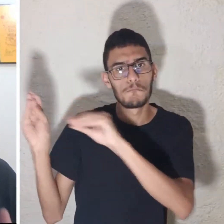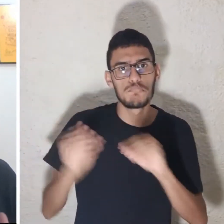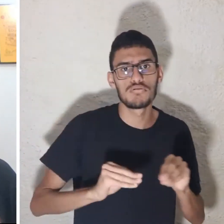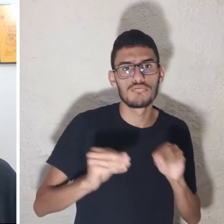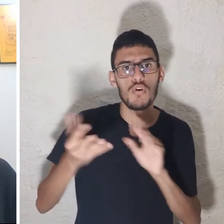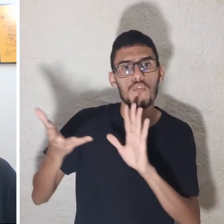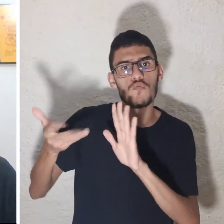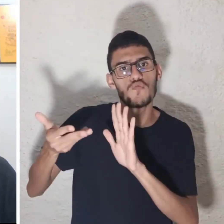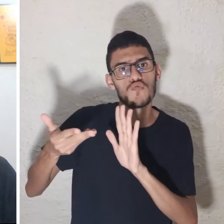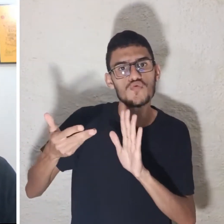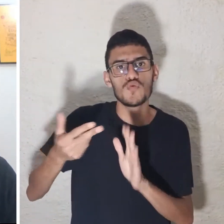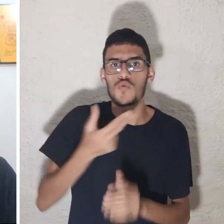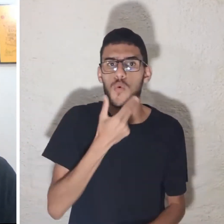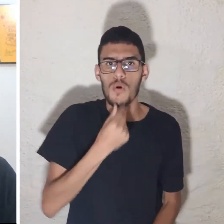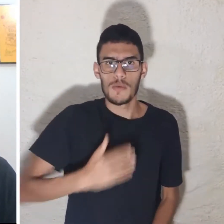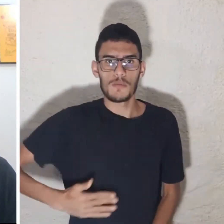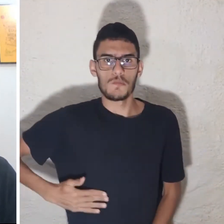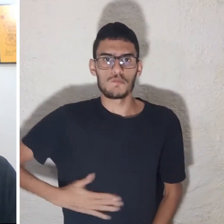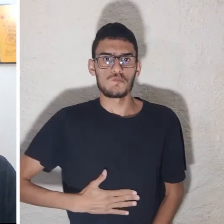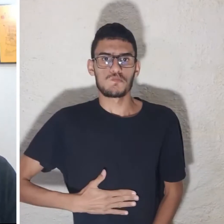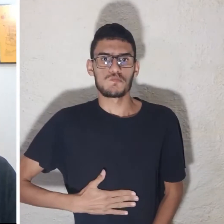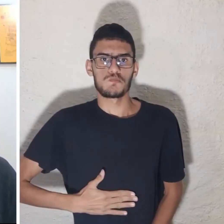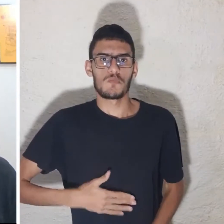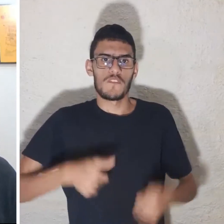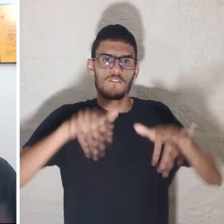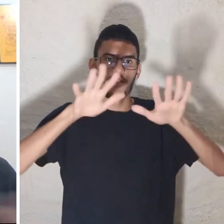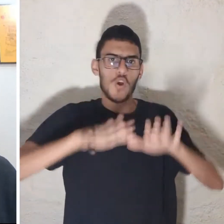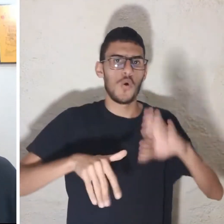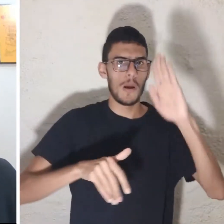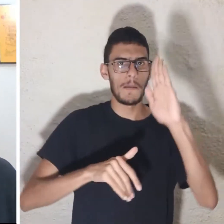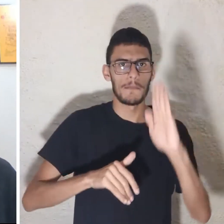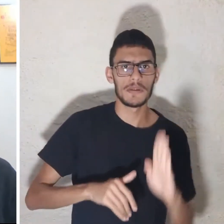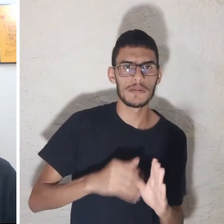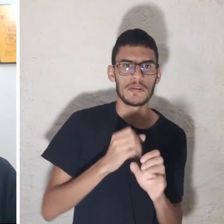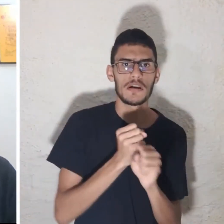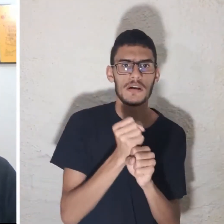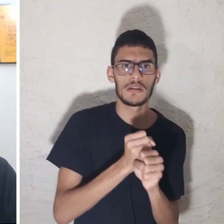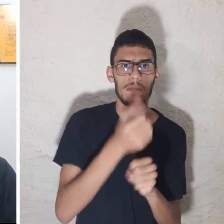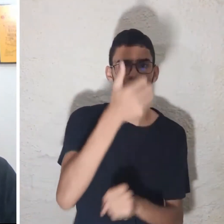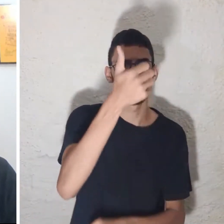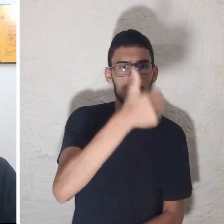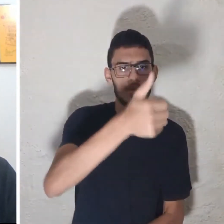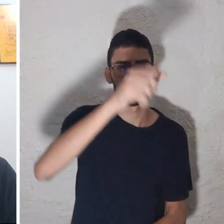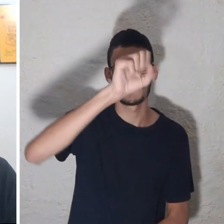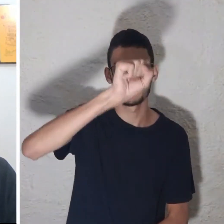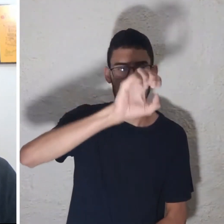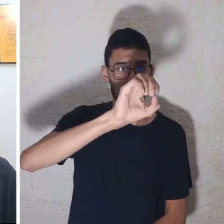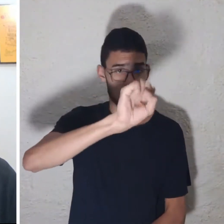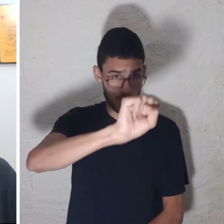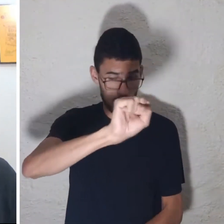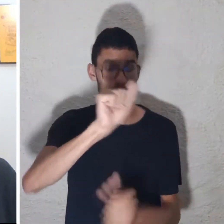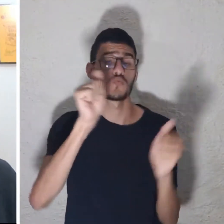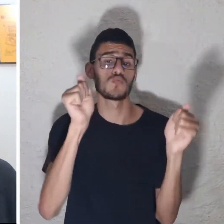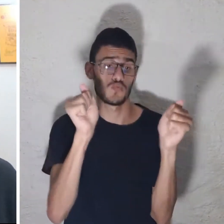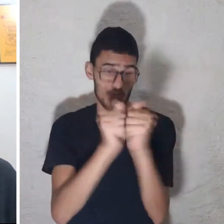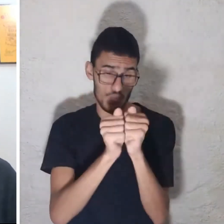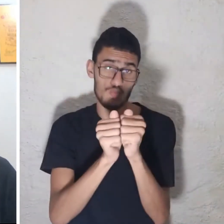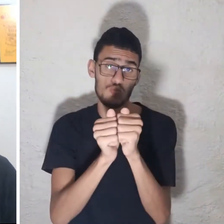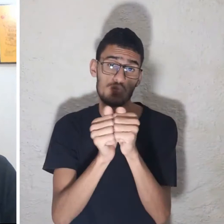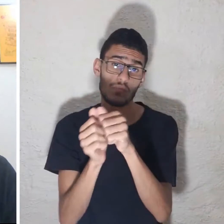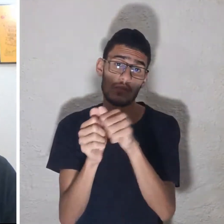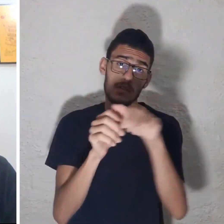real portuguesa, fugindo de Napoleão, veio para cá e se estabeleceu no Brasil a partir de 1808, então ele veio